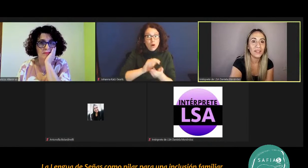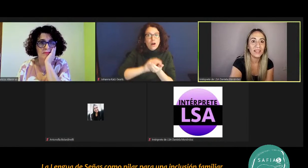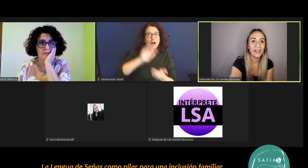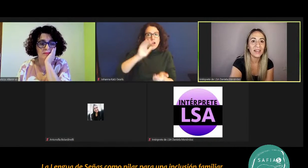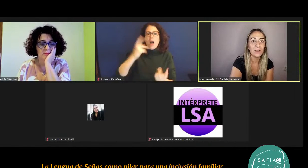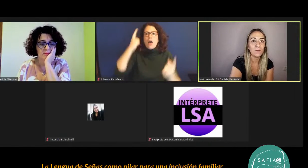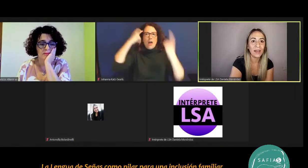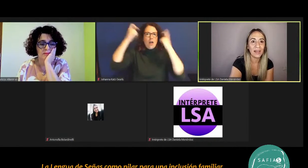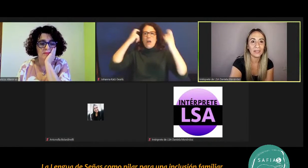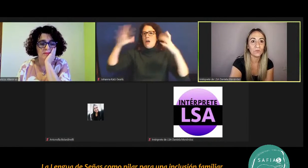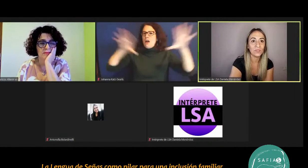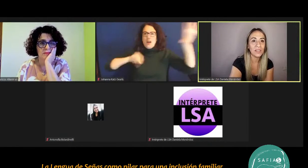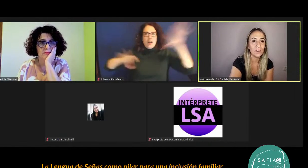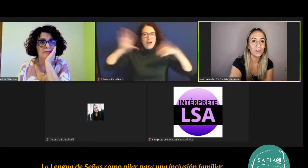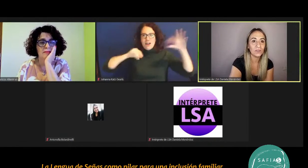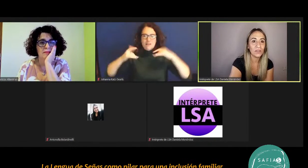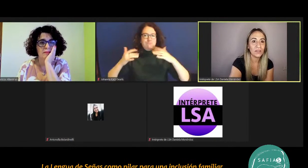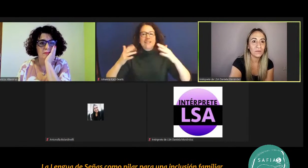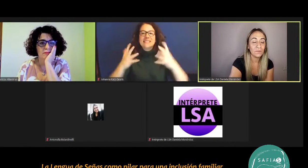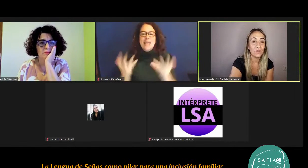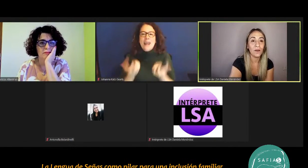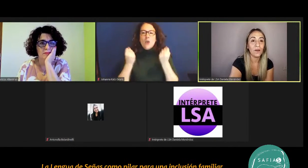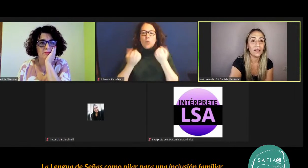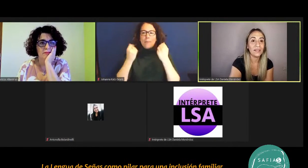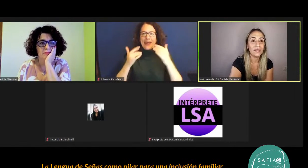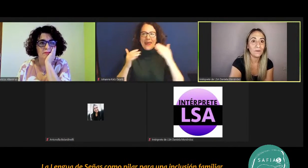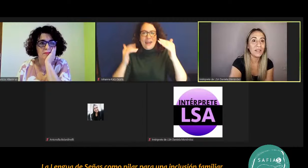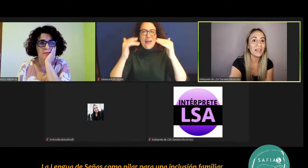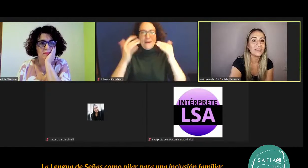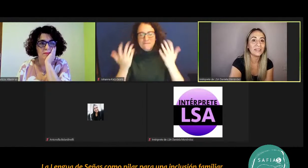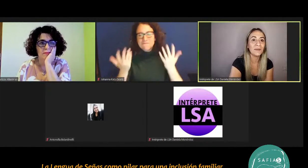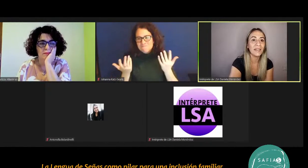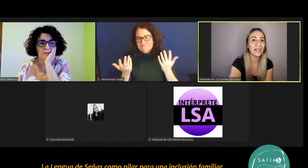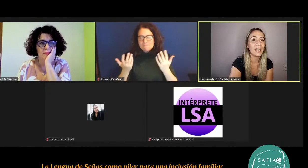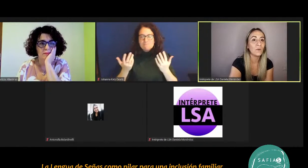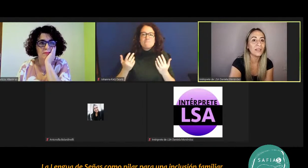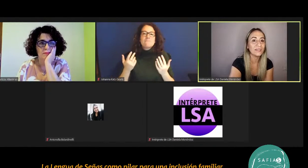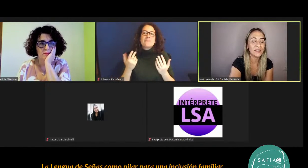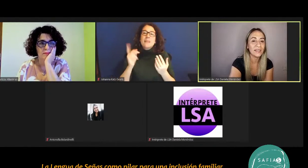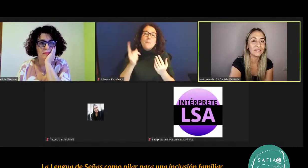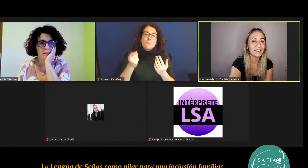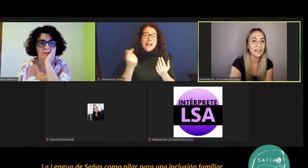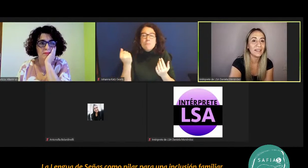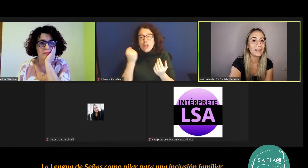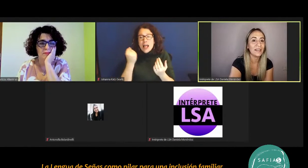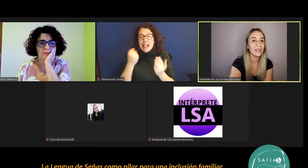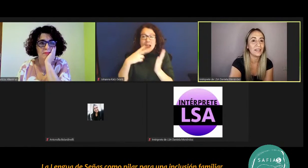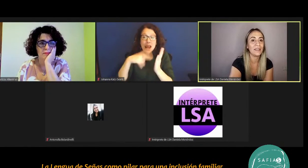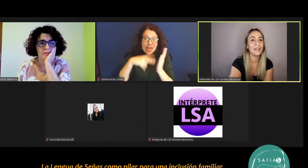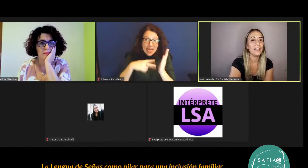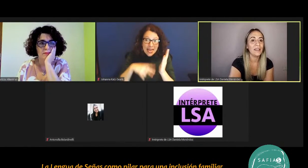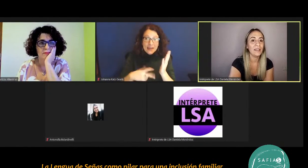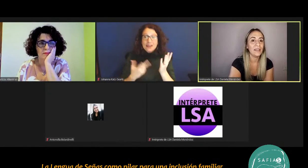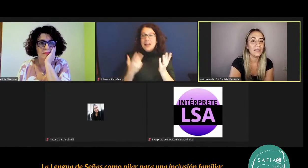No pueden darle la lengua a sus hijos, pero en estas familias que sí manejan la lengua de señas,